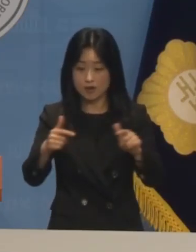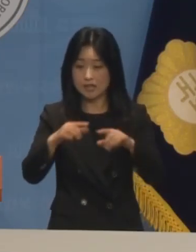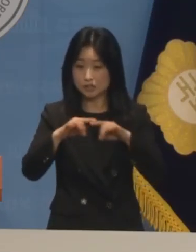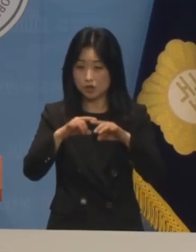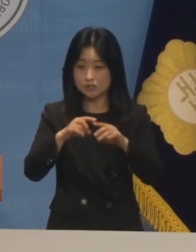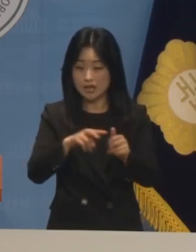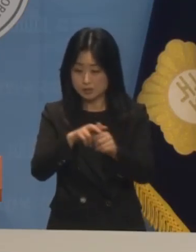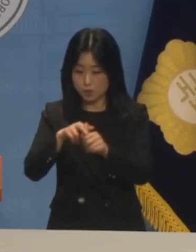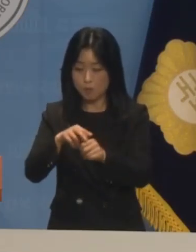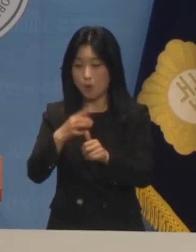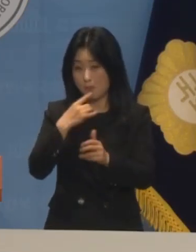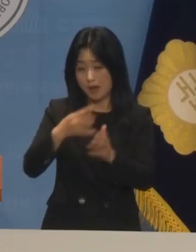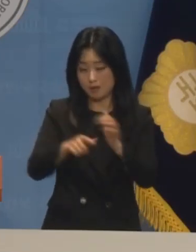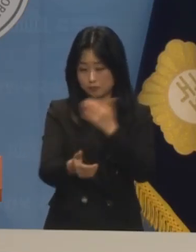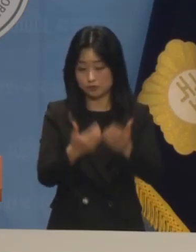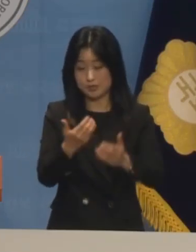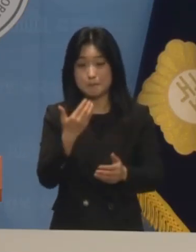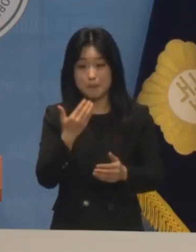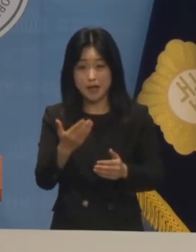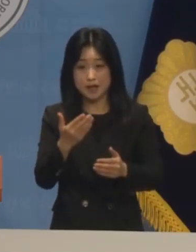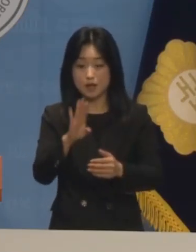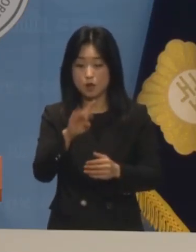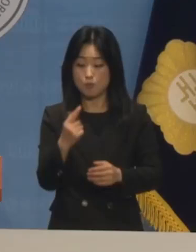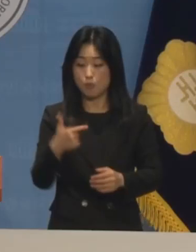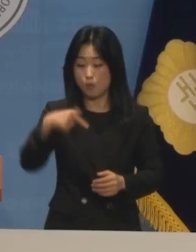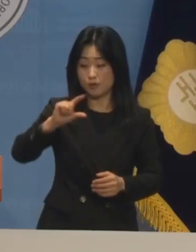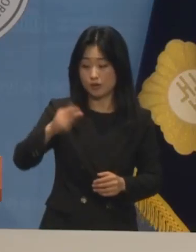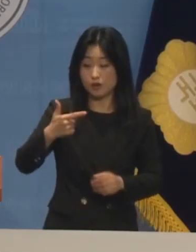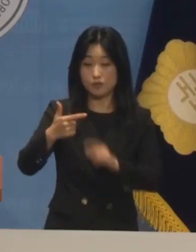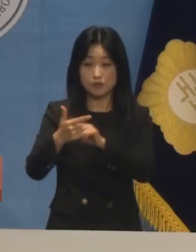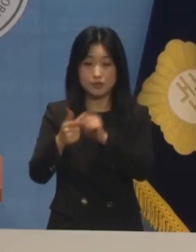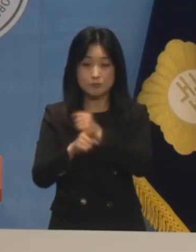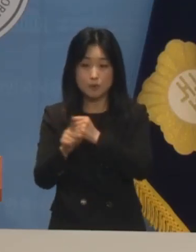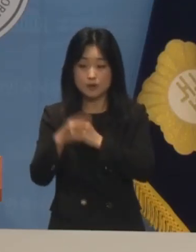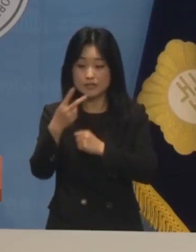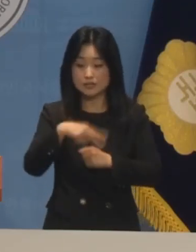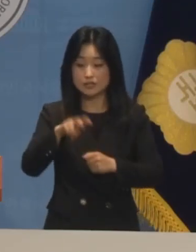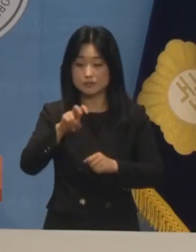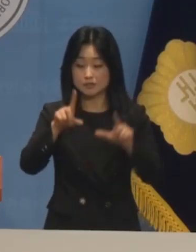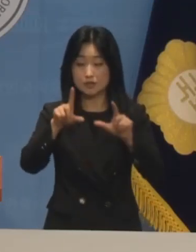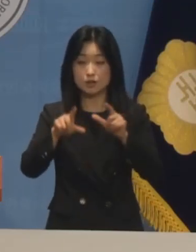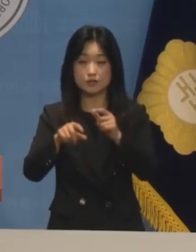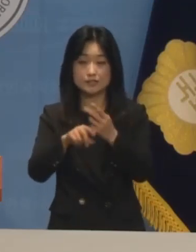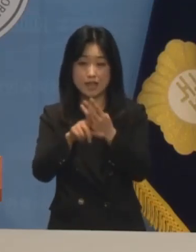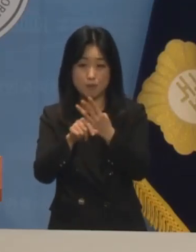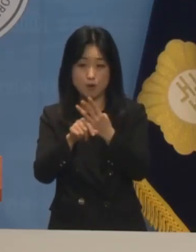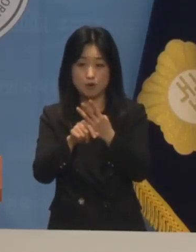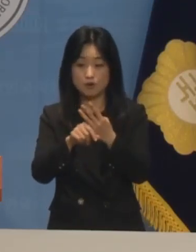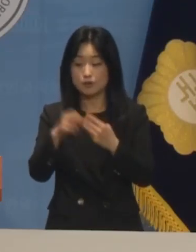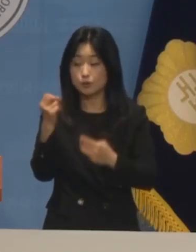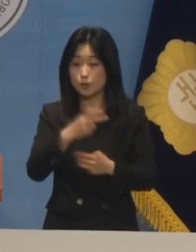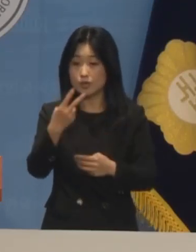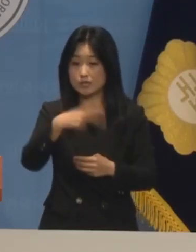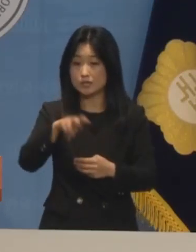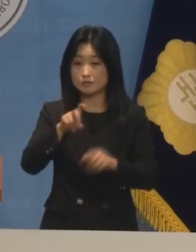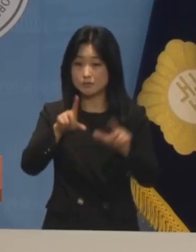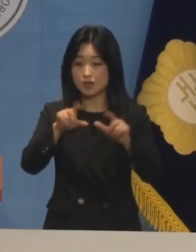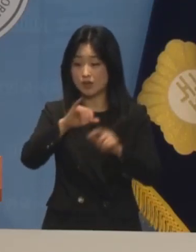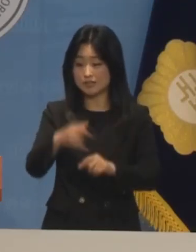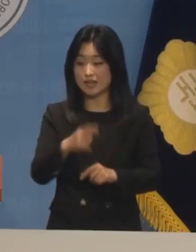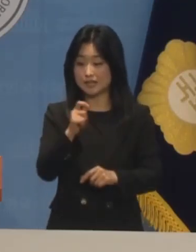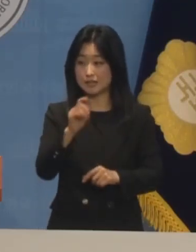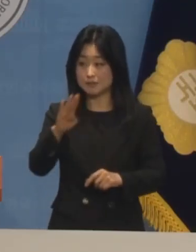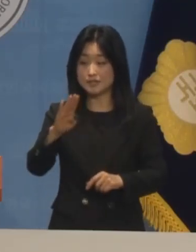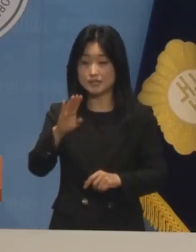전자정보에 국한됩니다. 여기서 말하는 본건이란 2022년 3월 6일 뉴스타파 보도나 2022년 2월 21일 JTBC